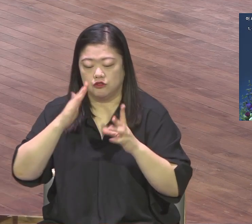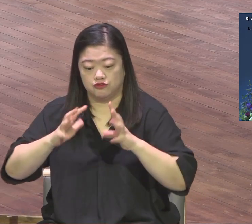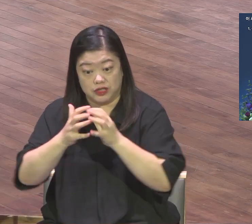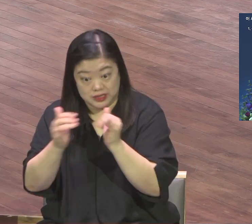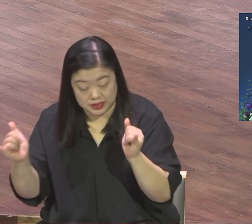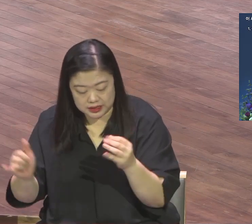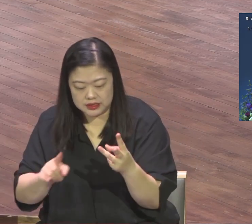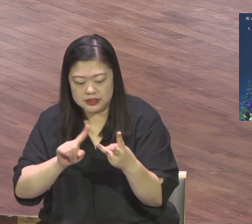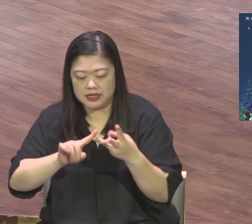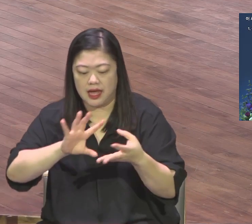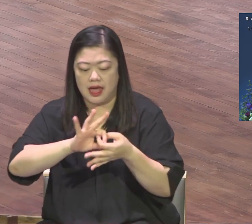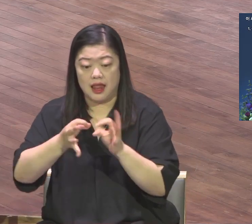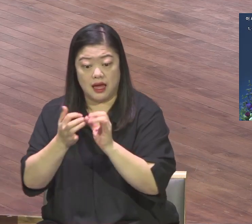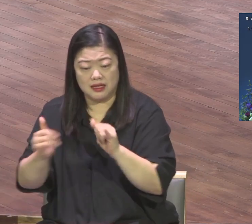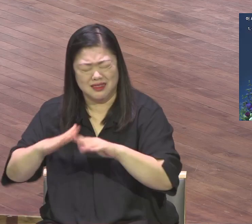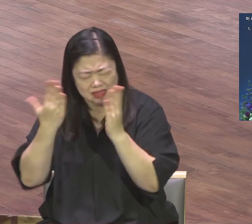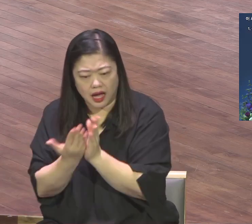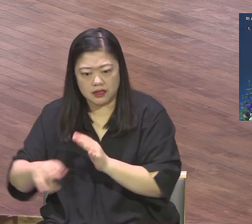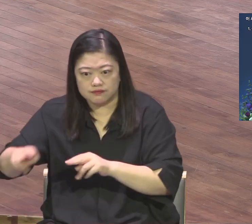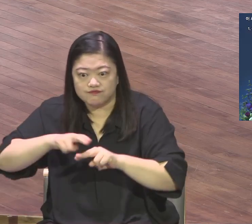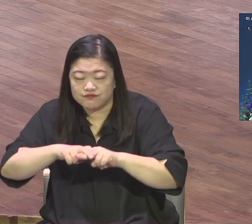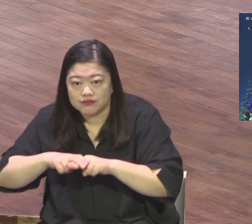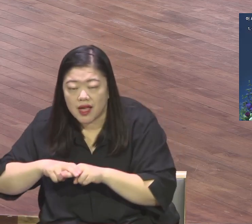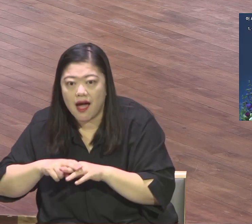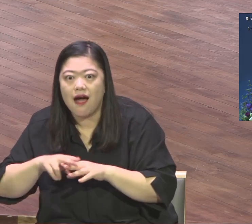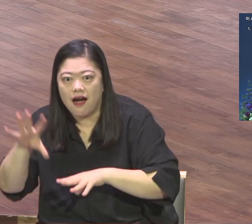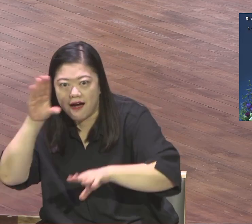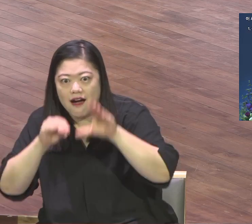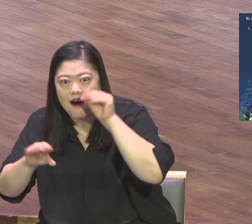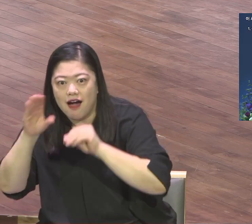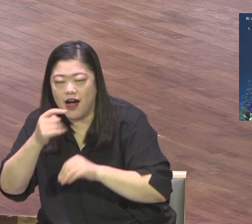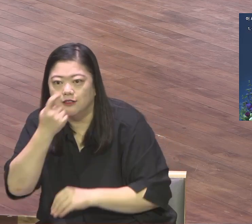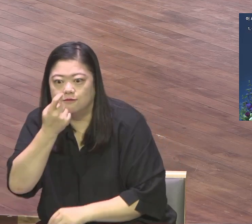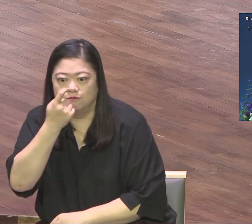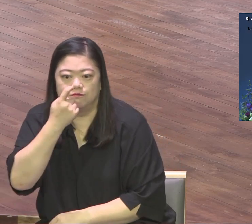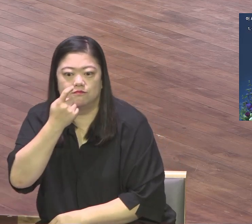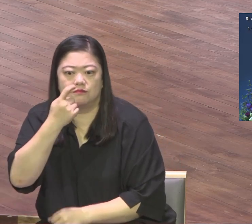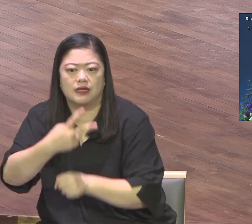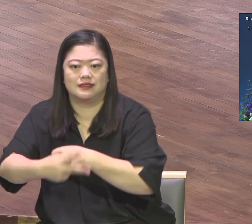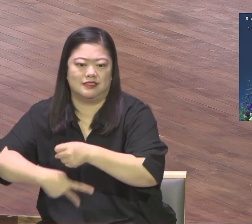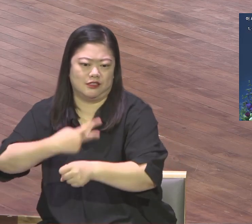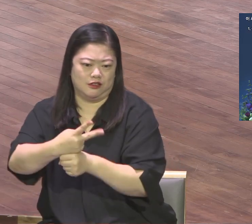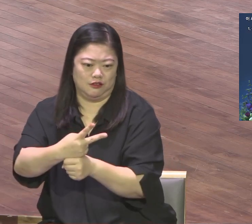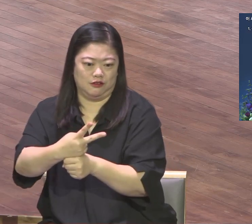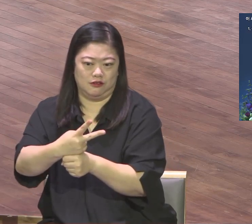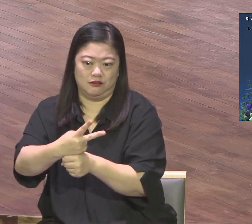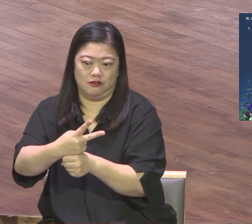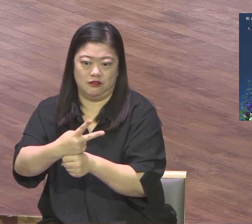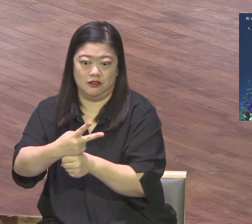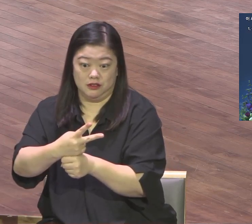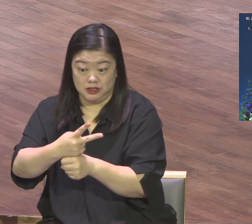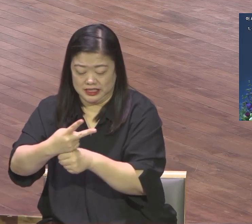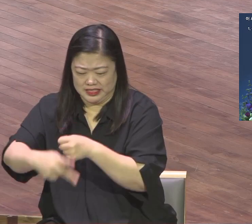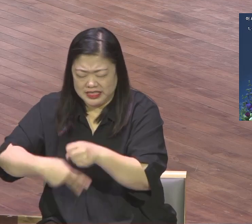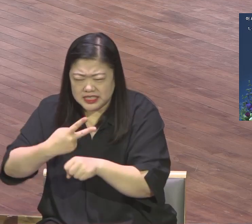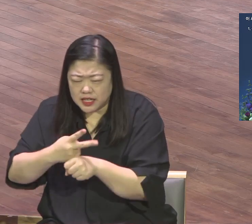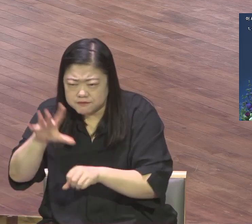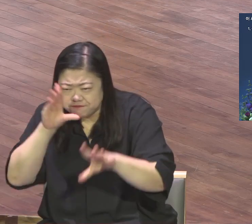자, 집중적으로 말씀을 통해서 현장에 그리스도의 견고한 망대가 세워졌다는